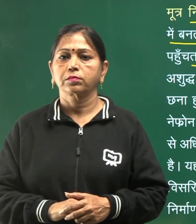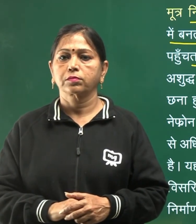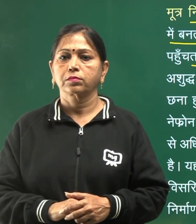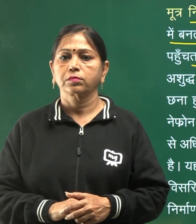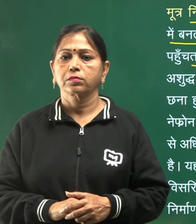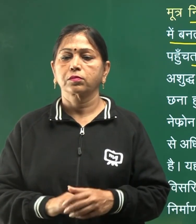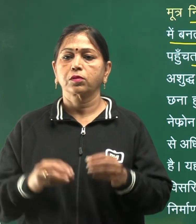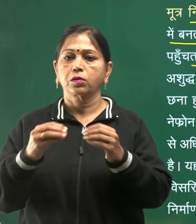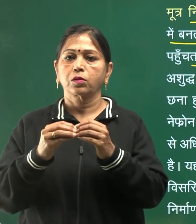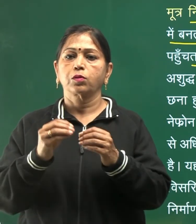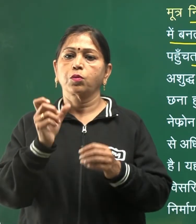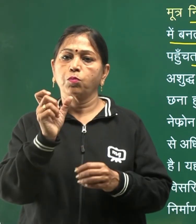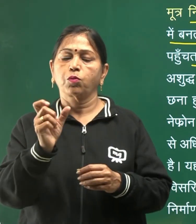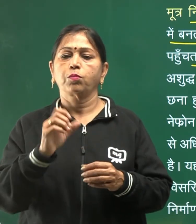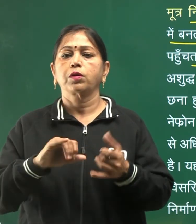बोमन संपुट में